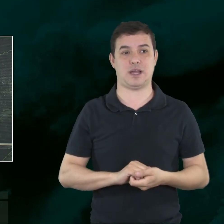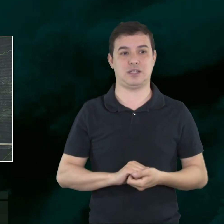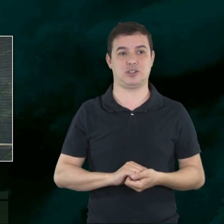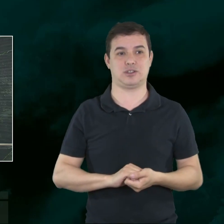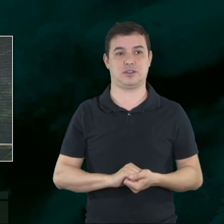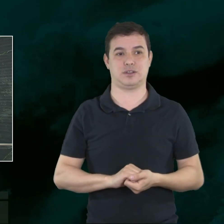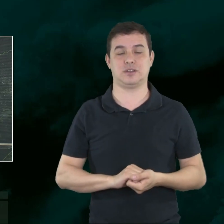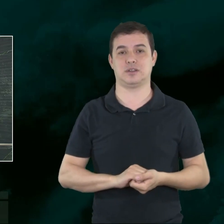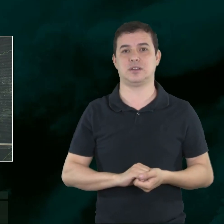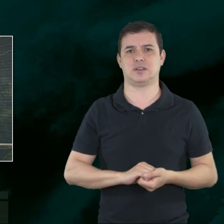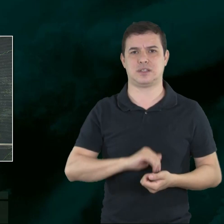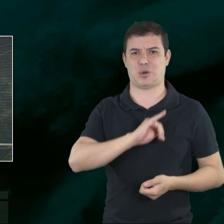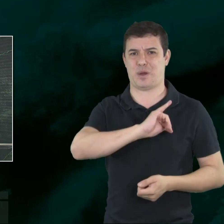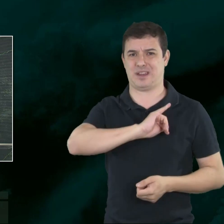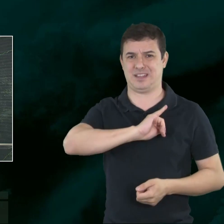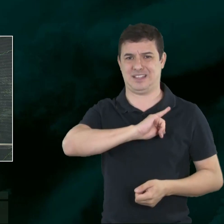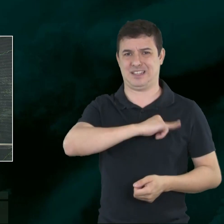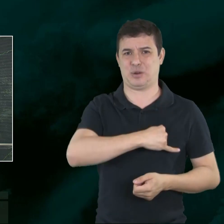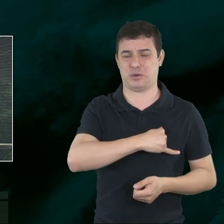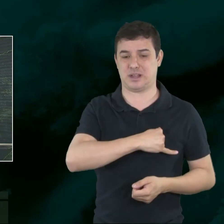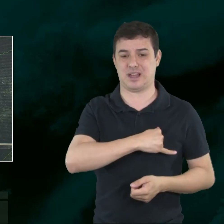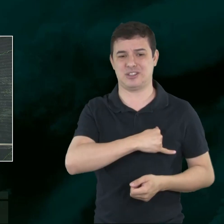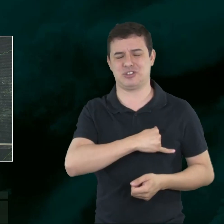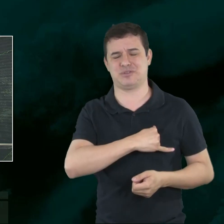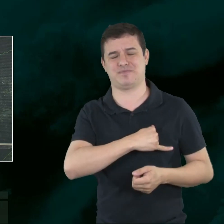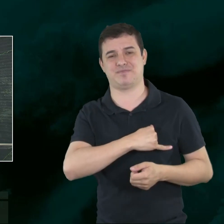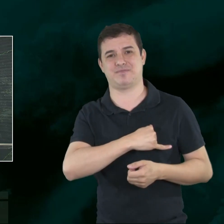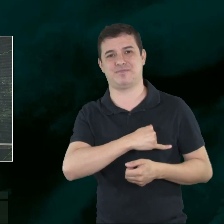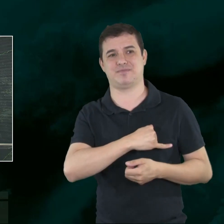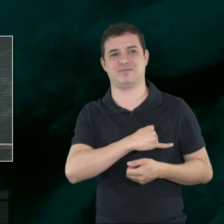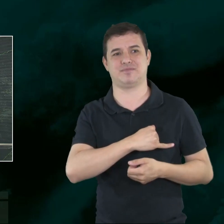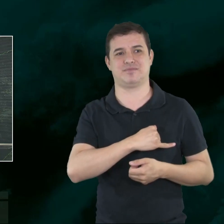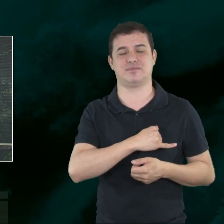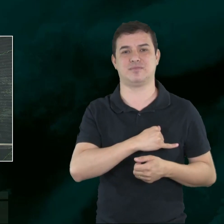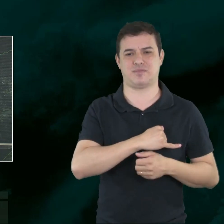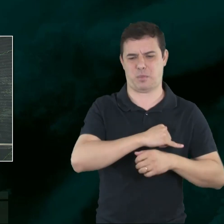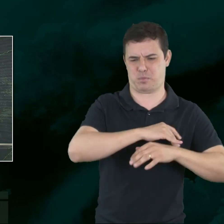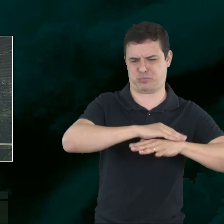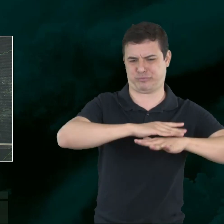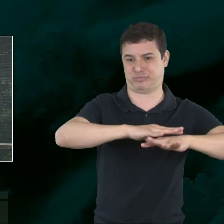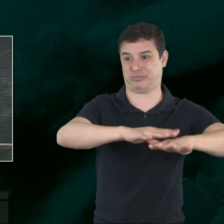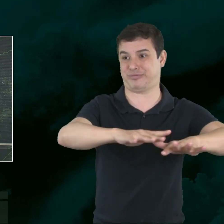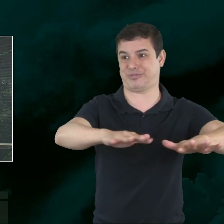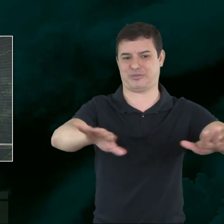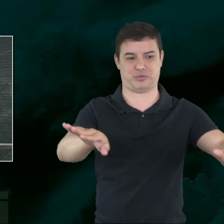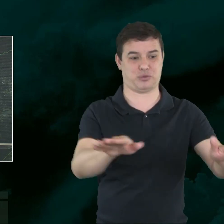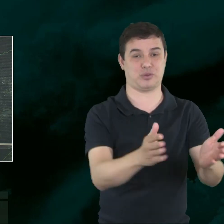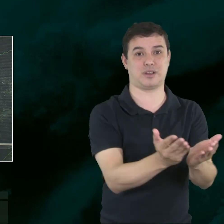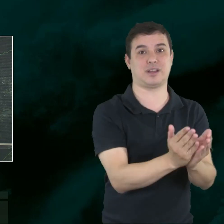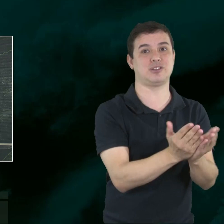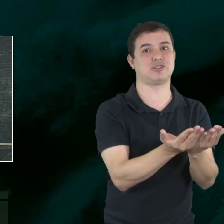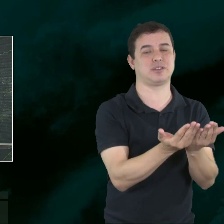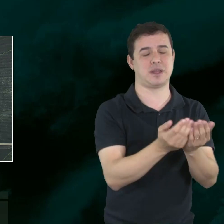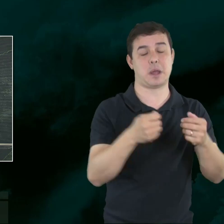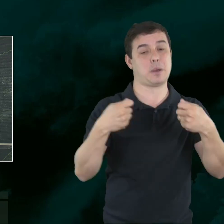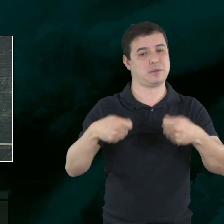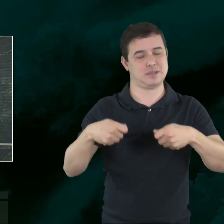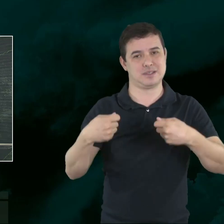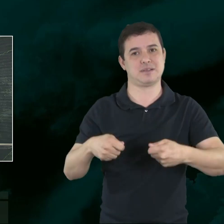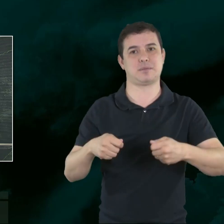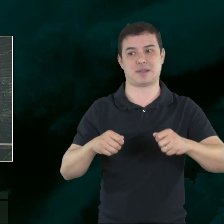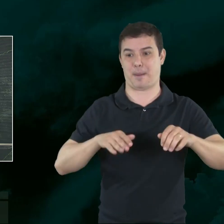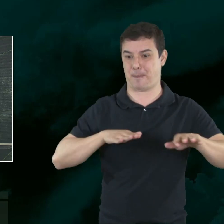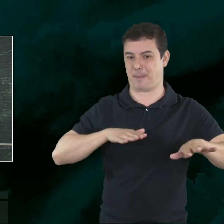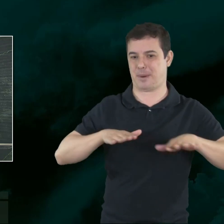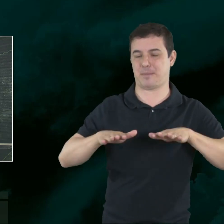de quase todos. Portanto, não pense que você está salvo. Nós precisamos nos preparar para esse momento